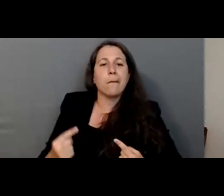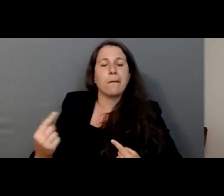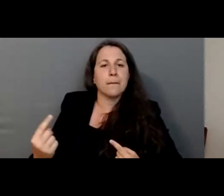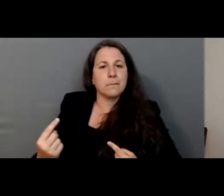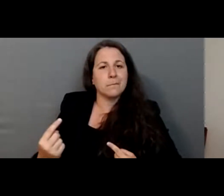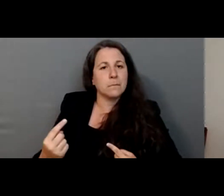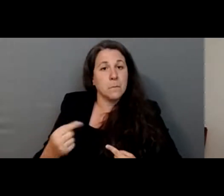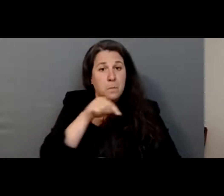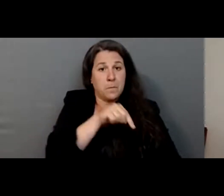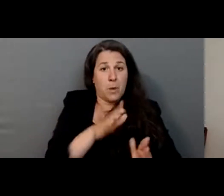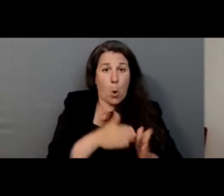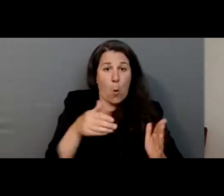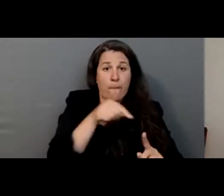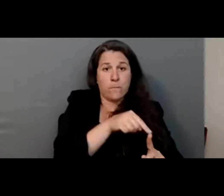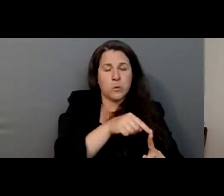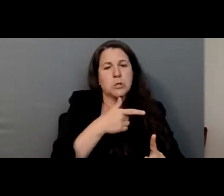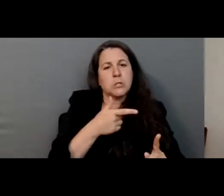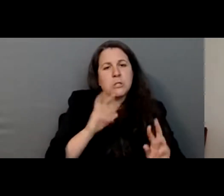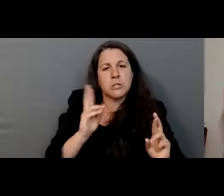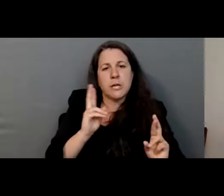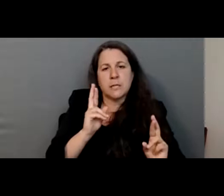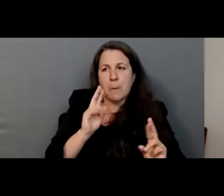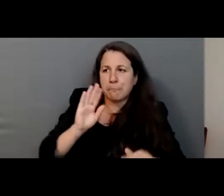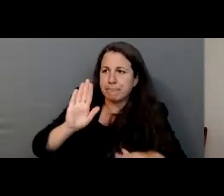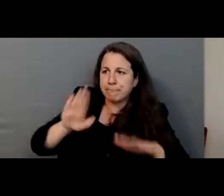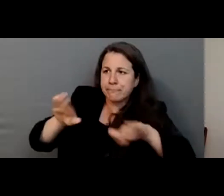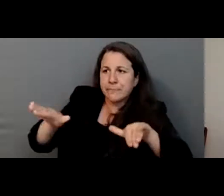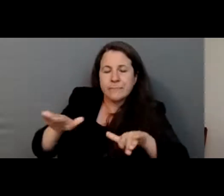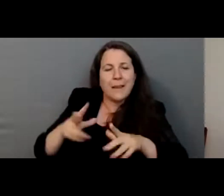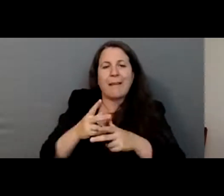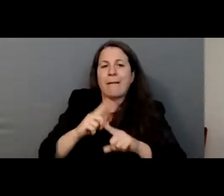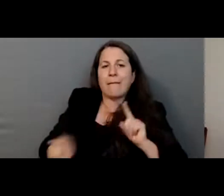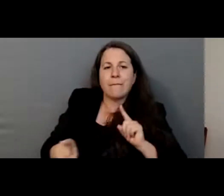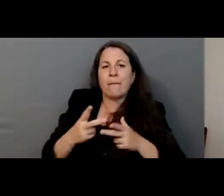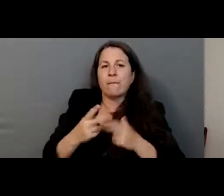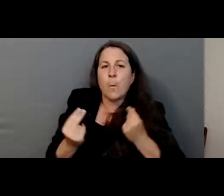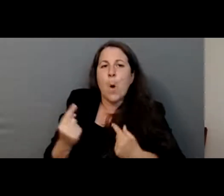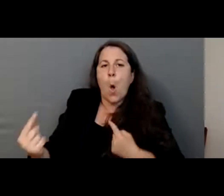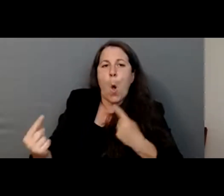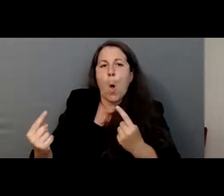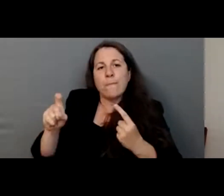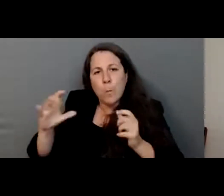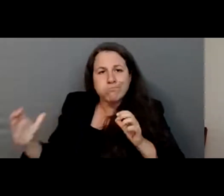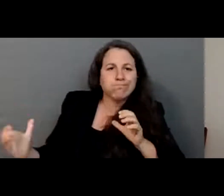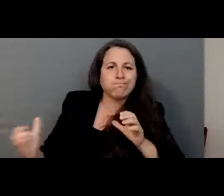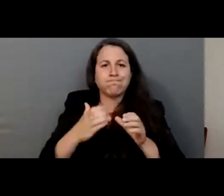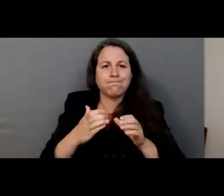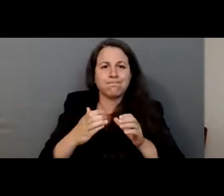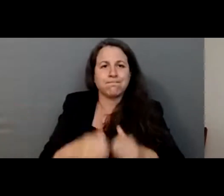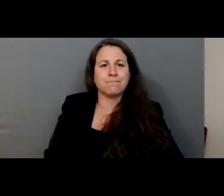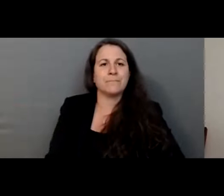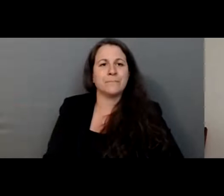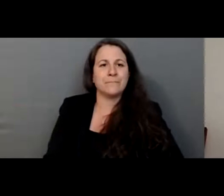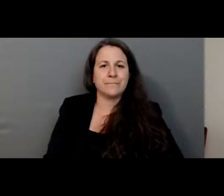on contribue à un effort pour justement empêcher une telle marginalisation. Merci.